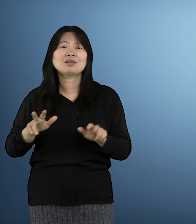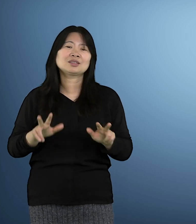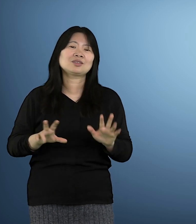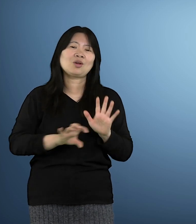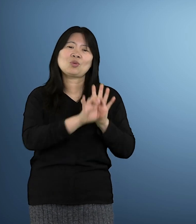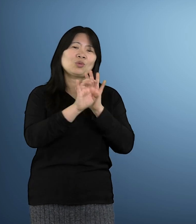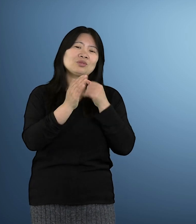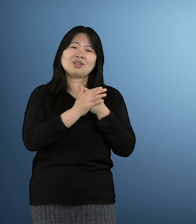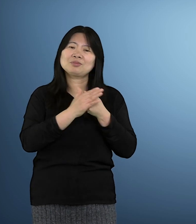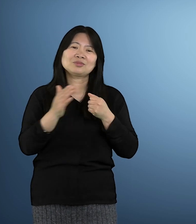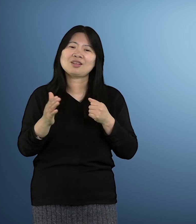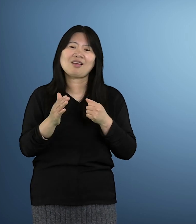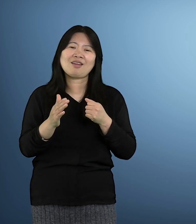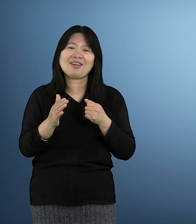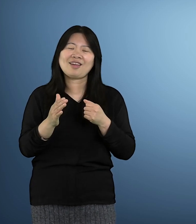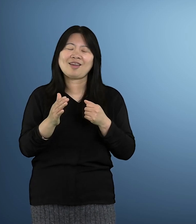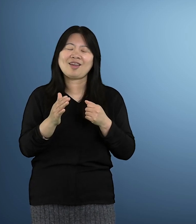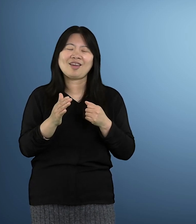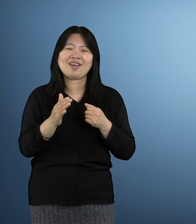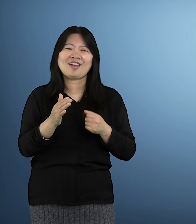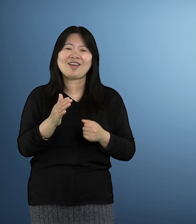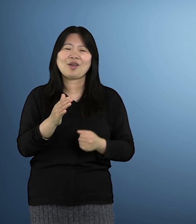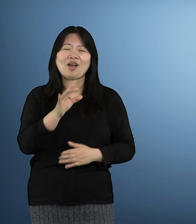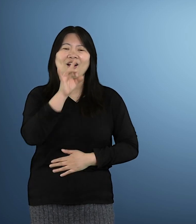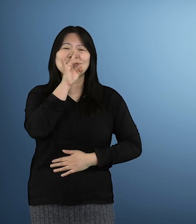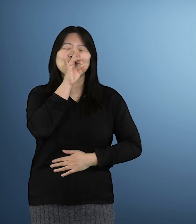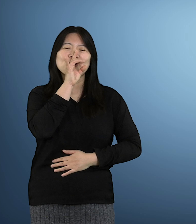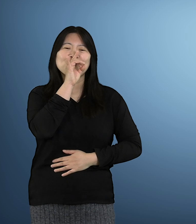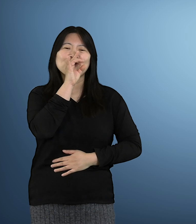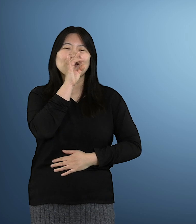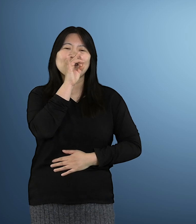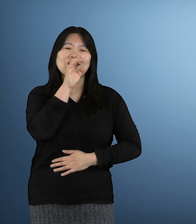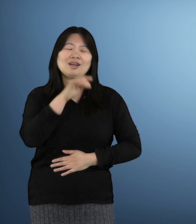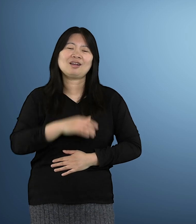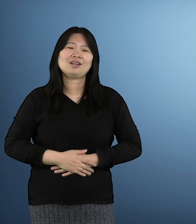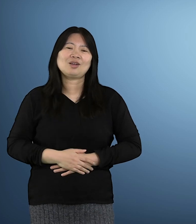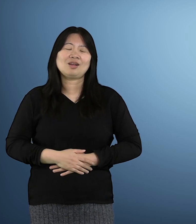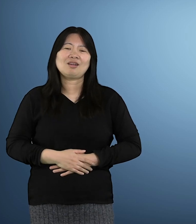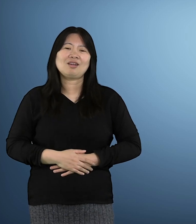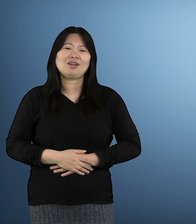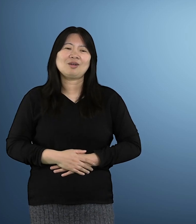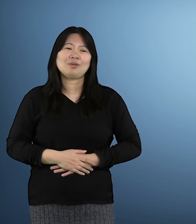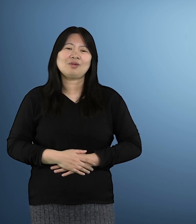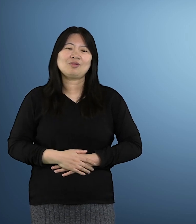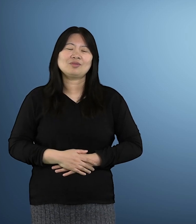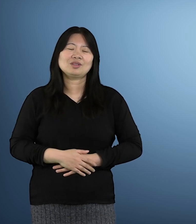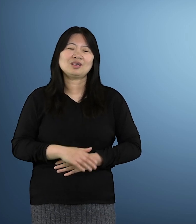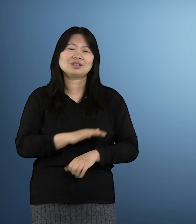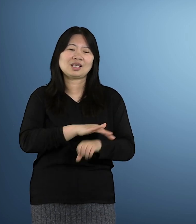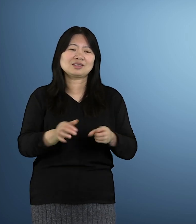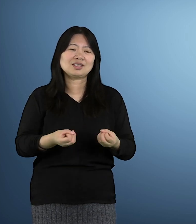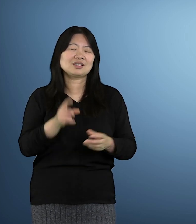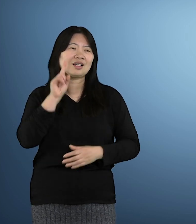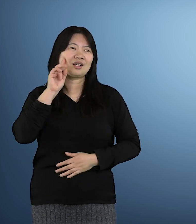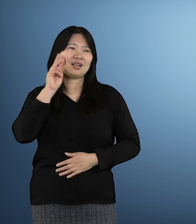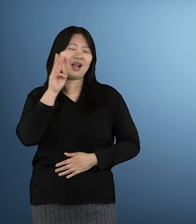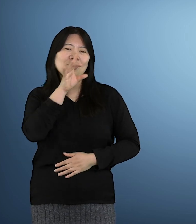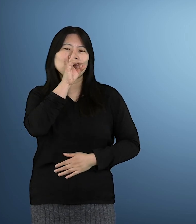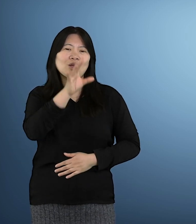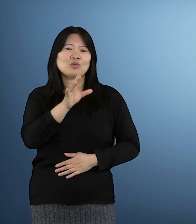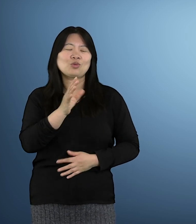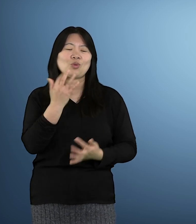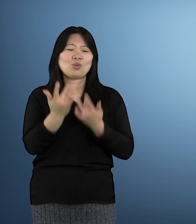요즘 방역의 원칙 때문에 그 자리에서 바로 화장을 해버려요.